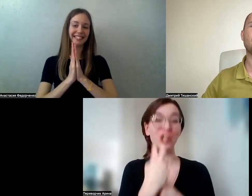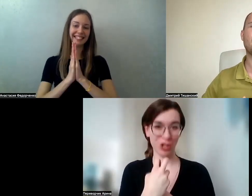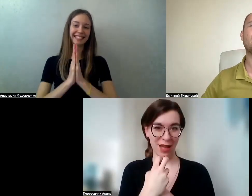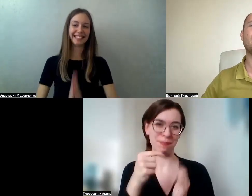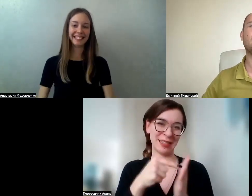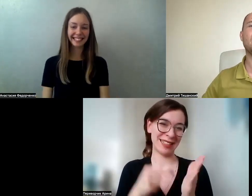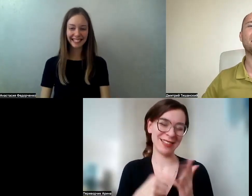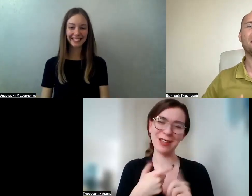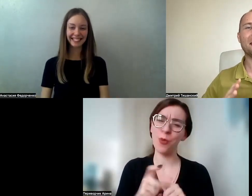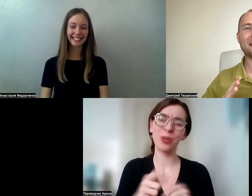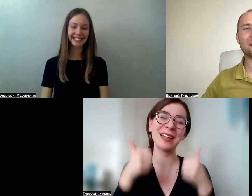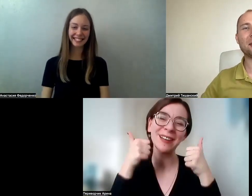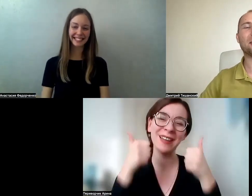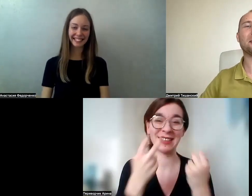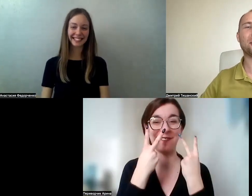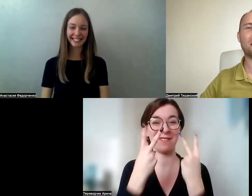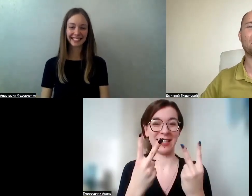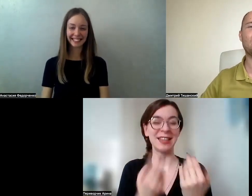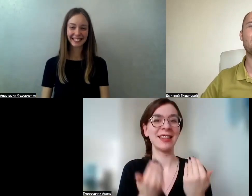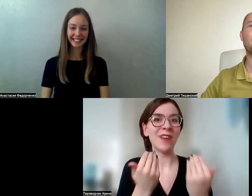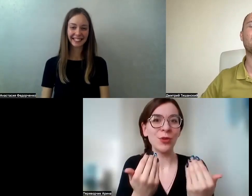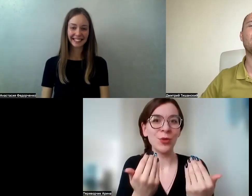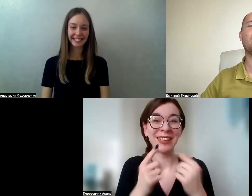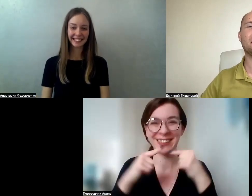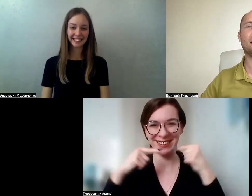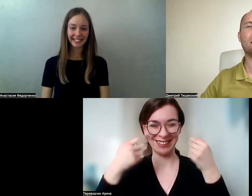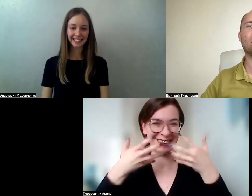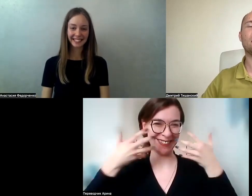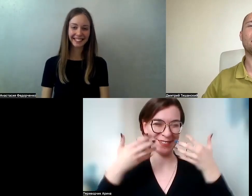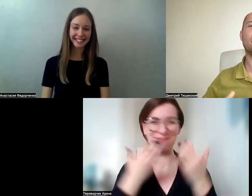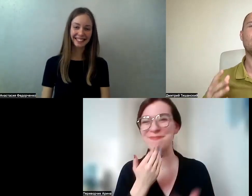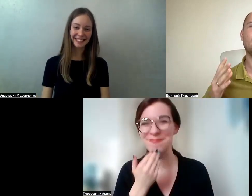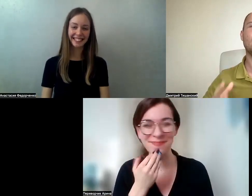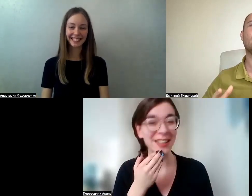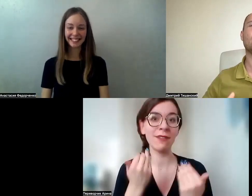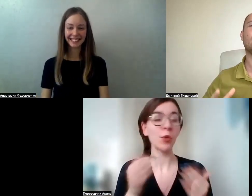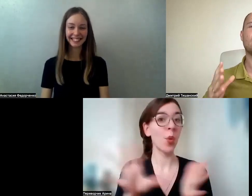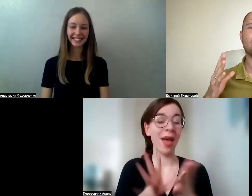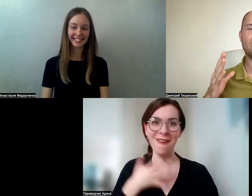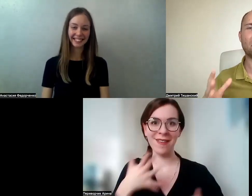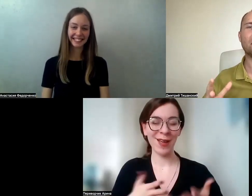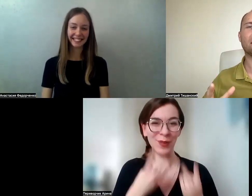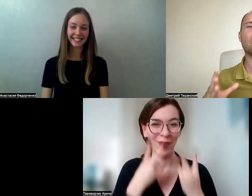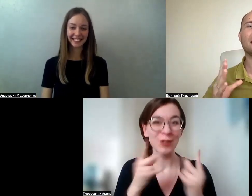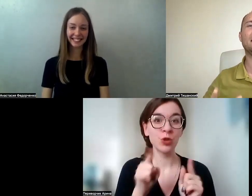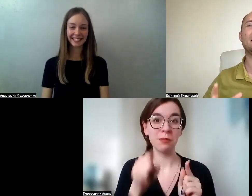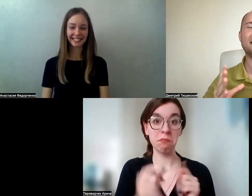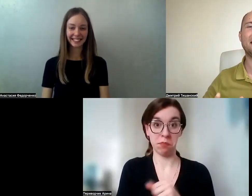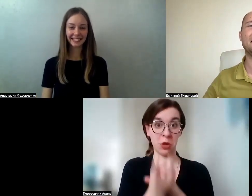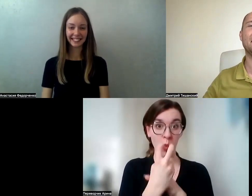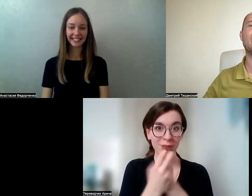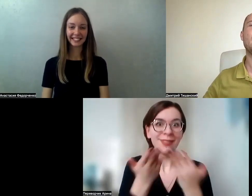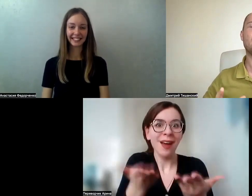поделилась. Очень классно видеть твою лучезарную улыбку, твою энергию и видеть, что вот приходят вот